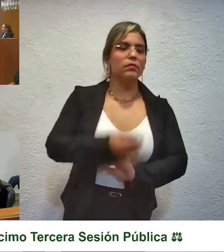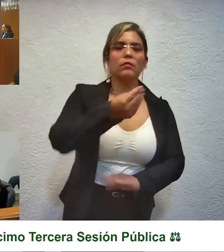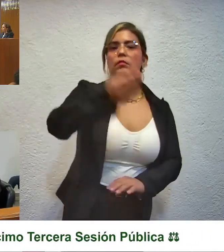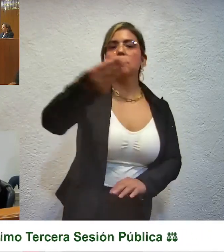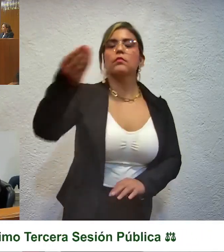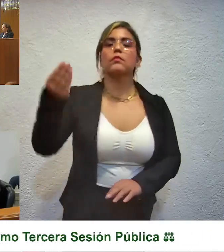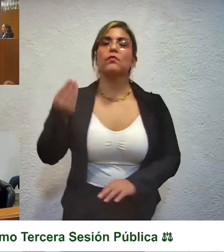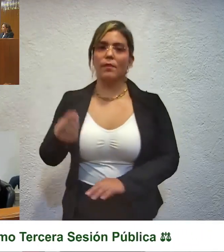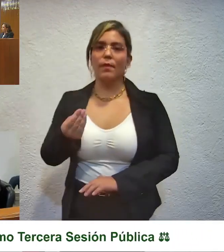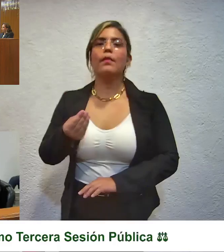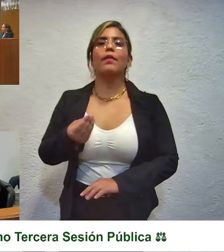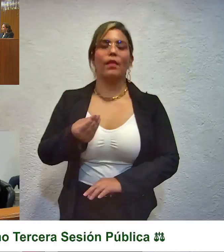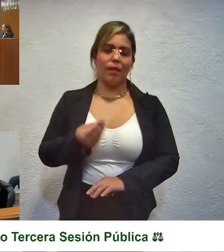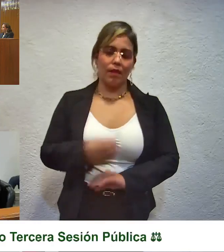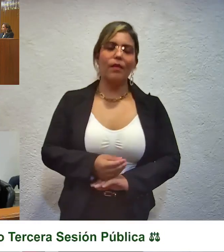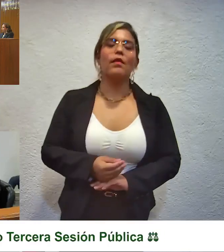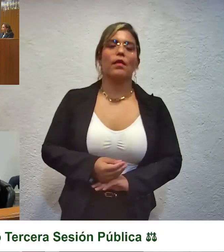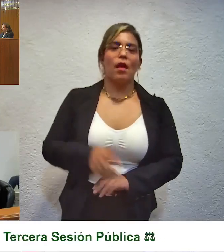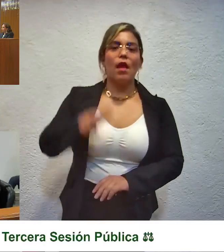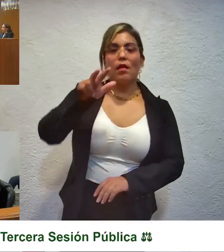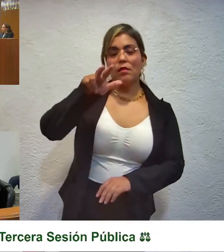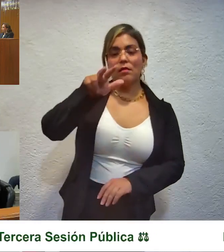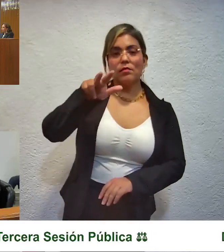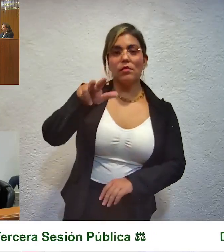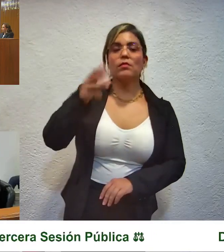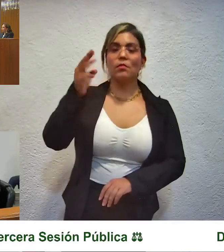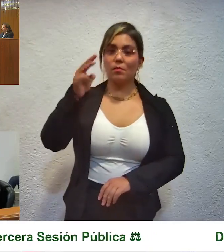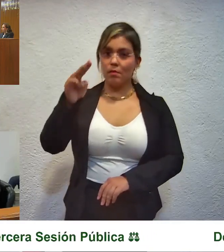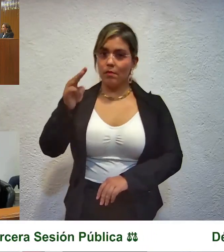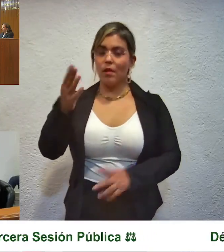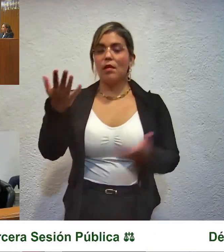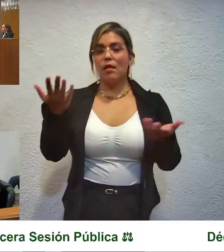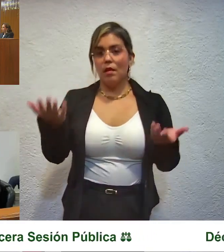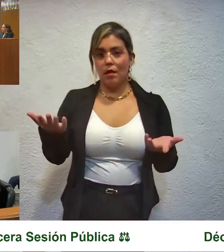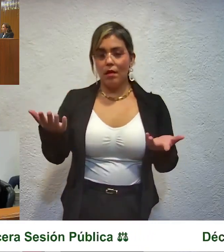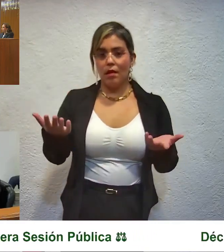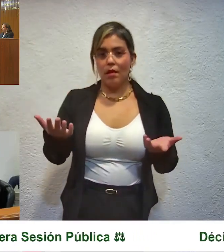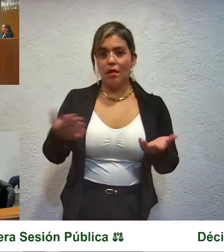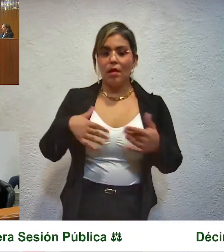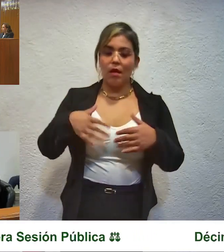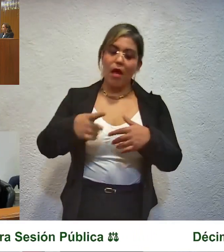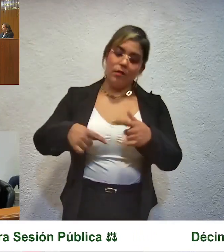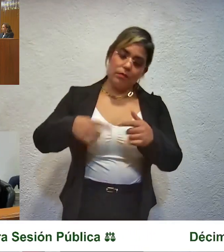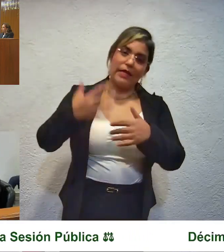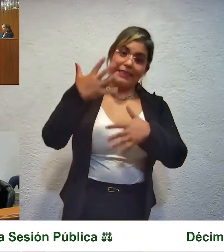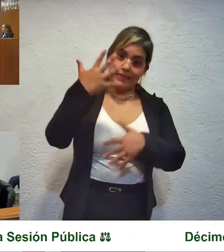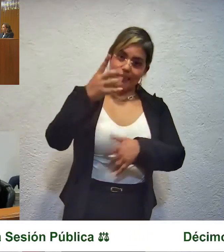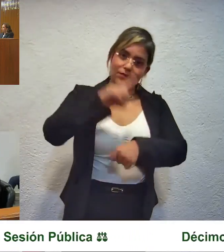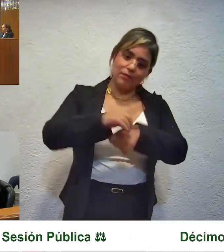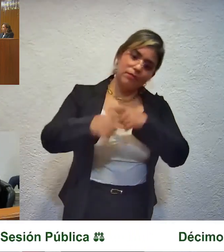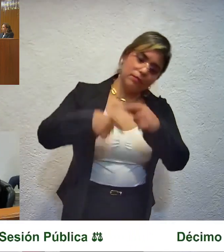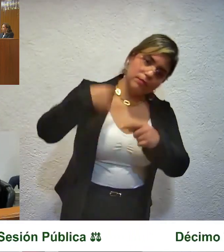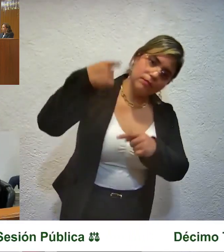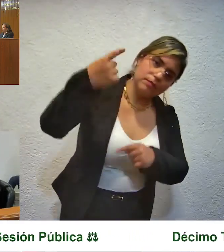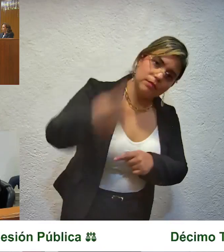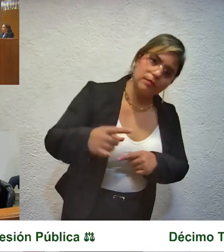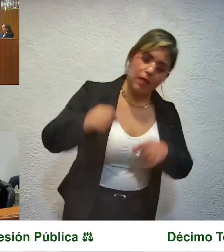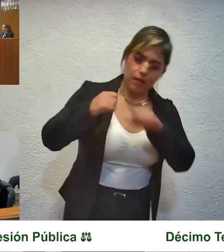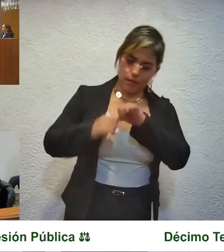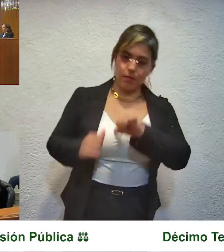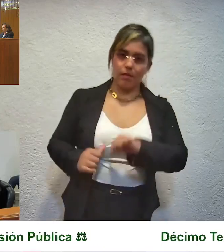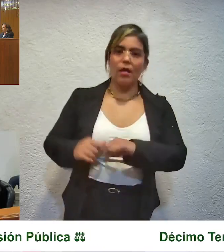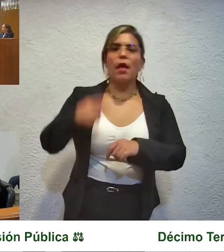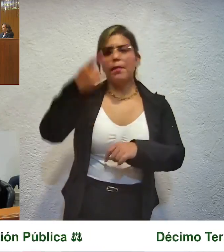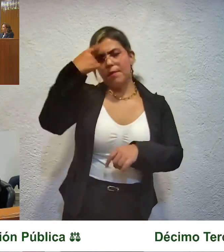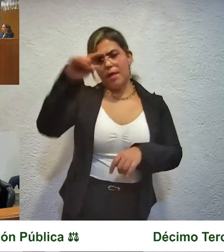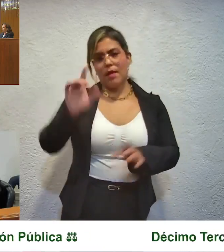del cabildo el 18 del citado mes. Luego entonces, el plazo de 5 días que dichas autoridades dispusieron para emitir